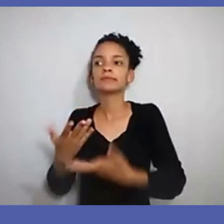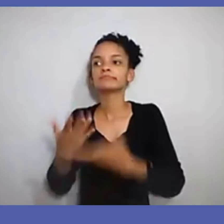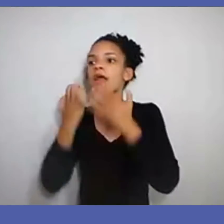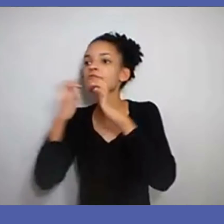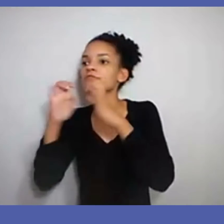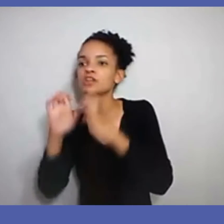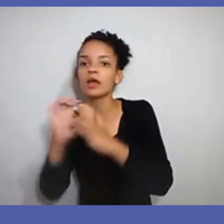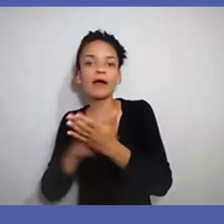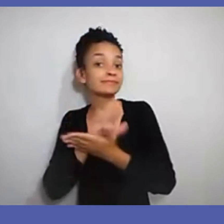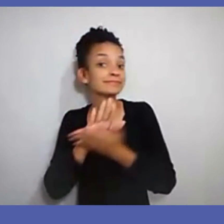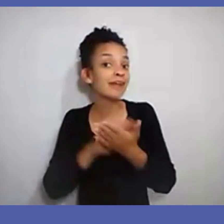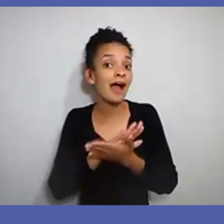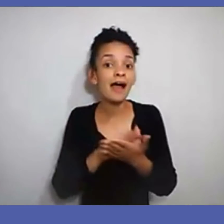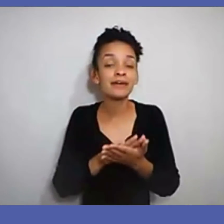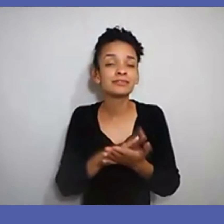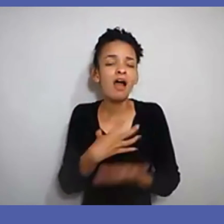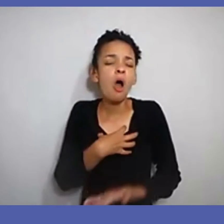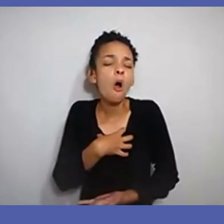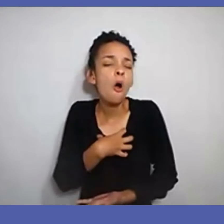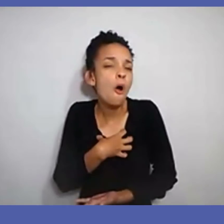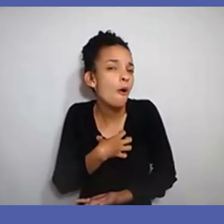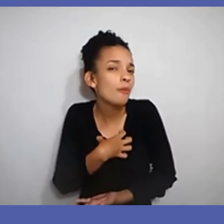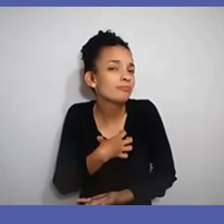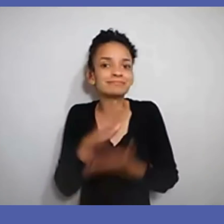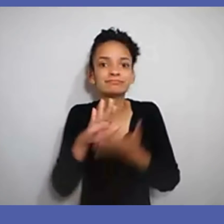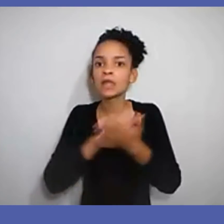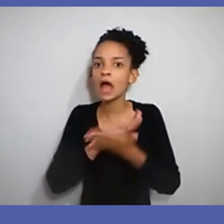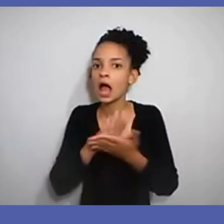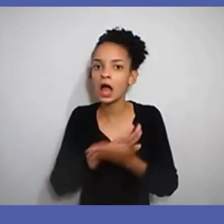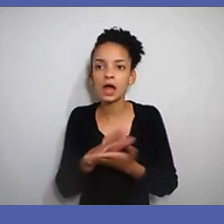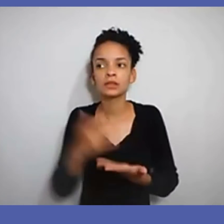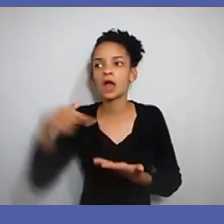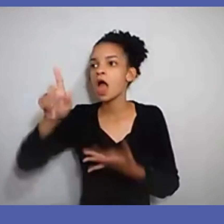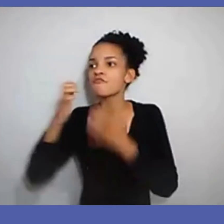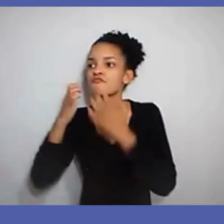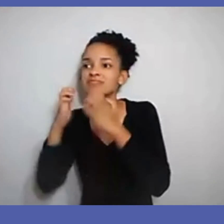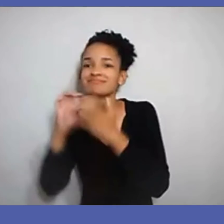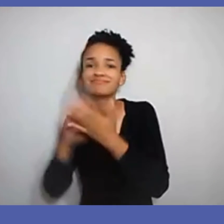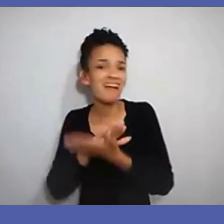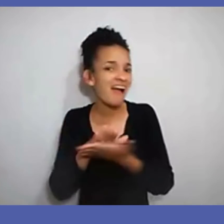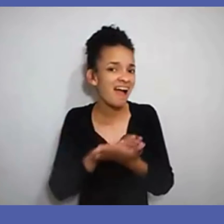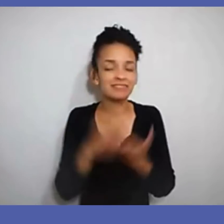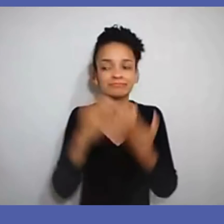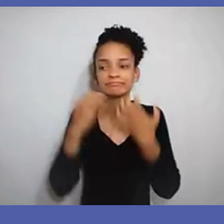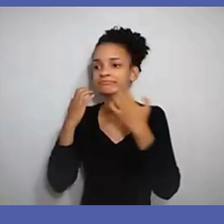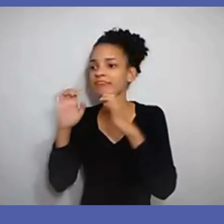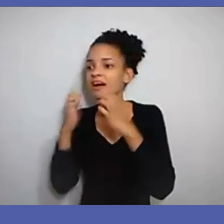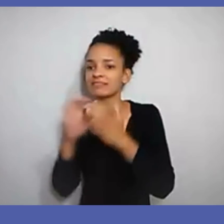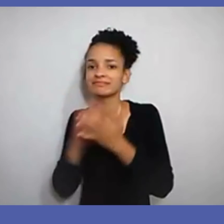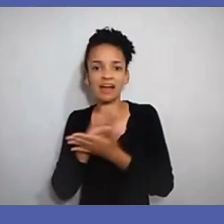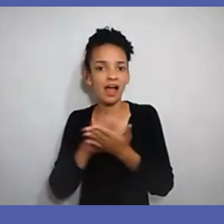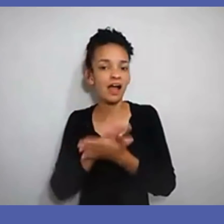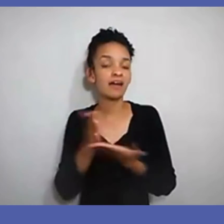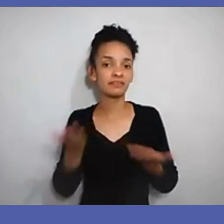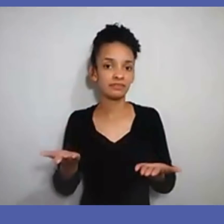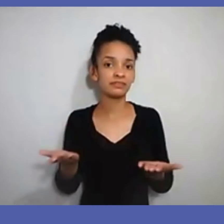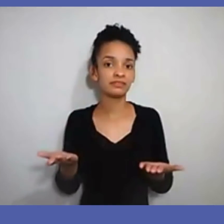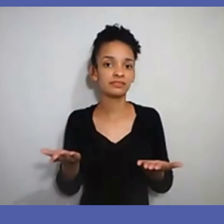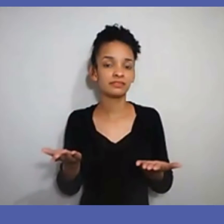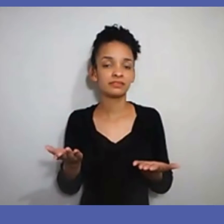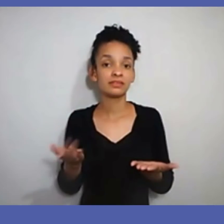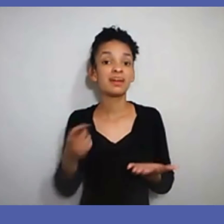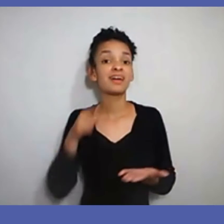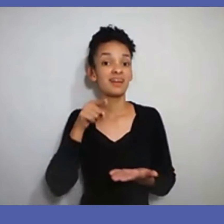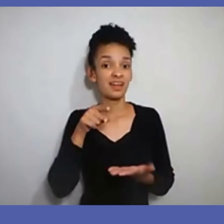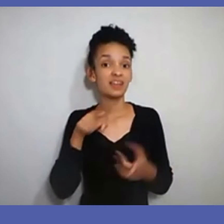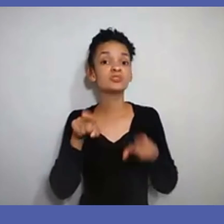compaixão, você não sai para pregar evangelho, você não sai para fazer comportagem, entendeu? Então isso na verdade é espancar e é